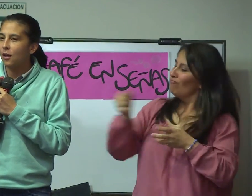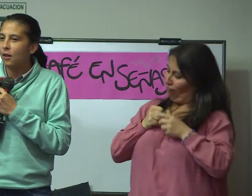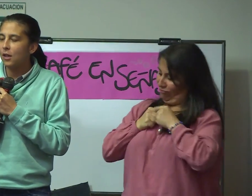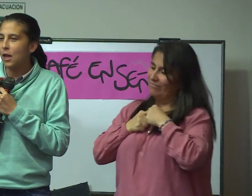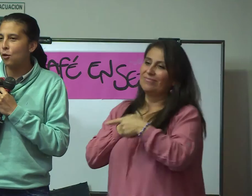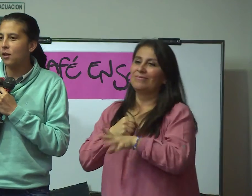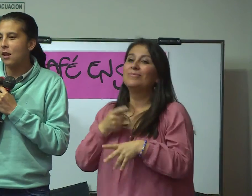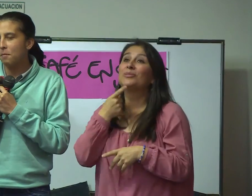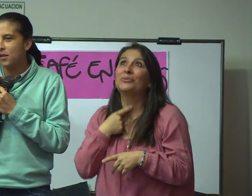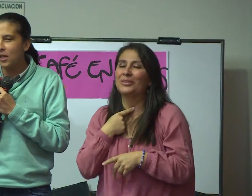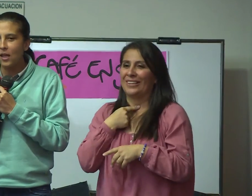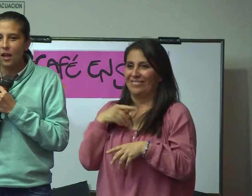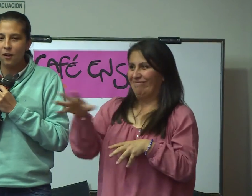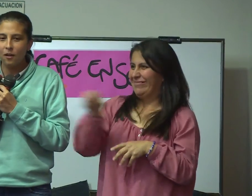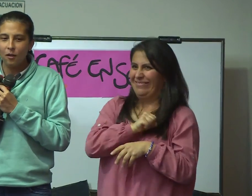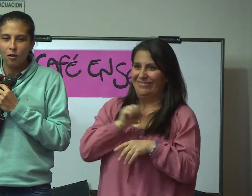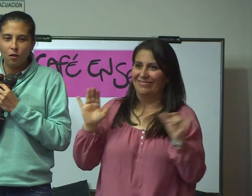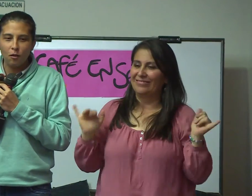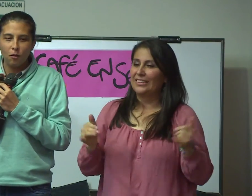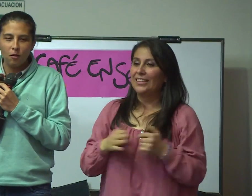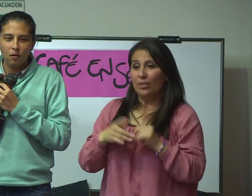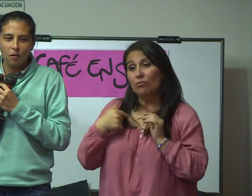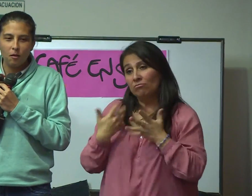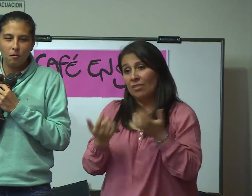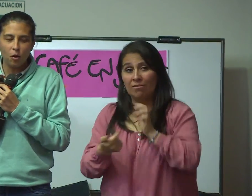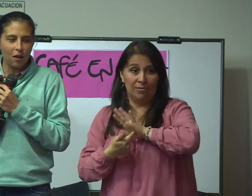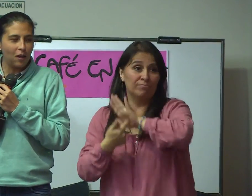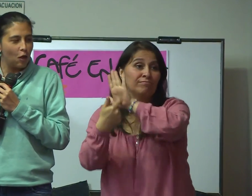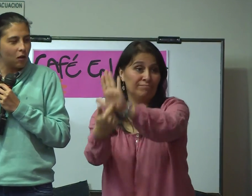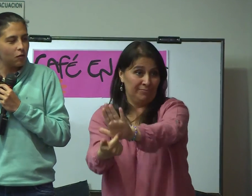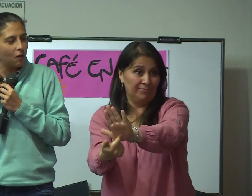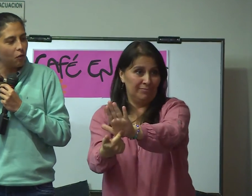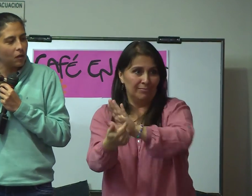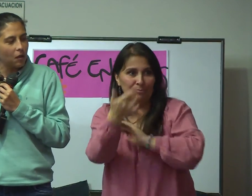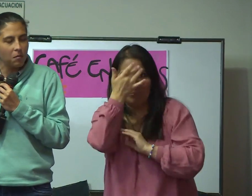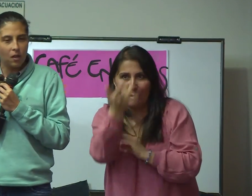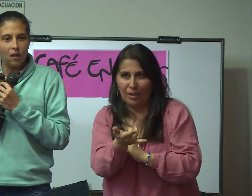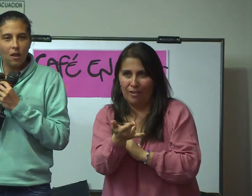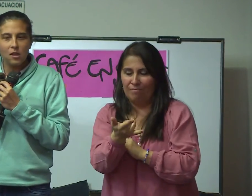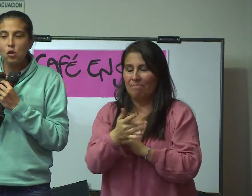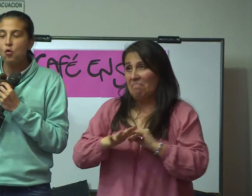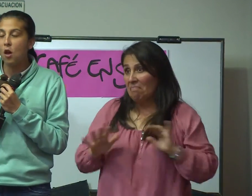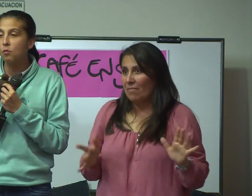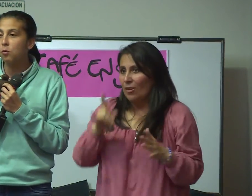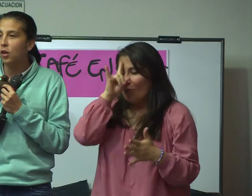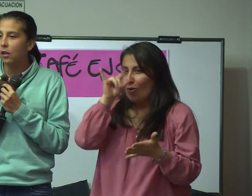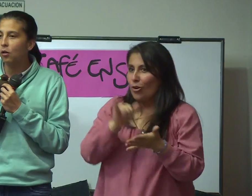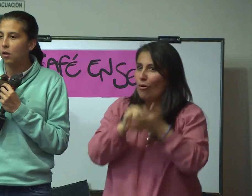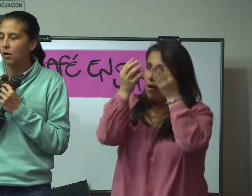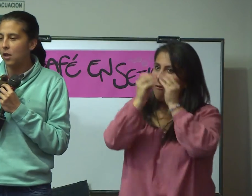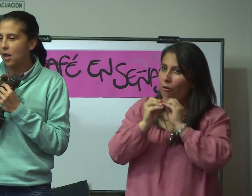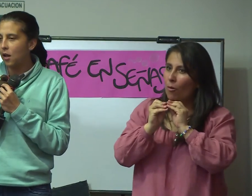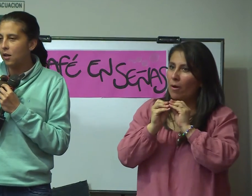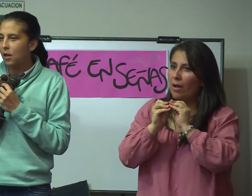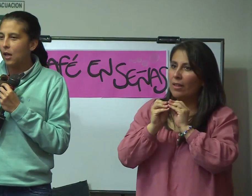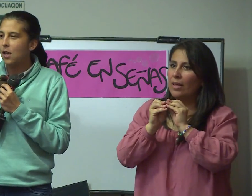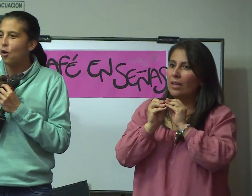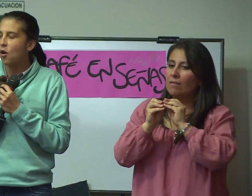Y se los quería presentar porque creo que es una forma también de desnudar un poquito esa coraza